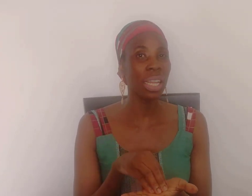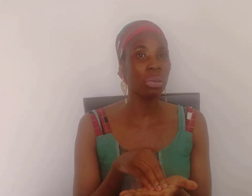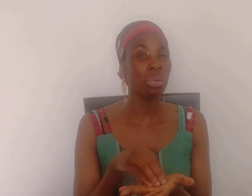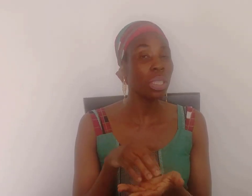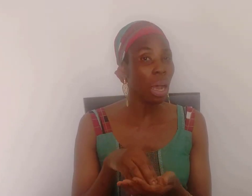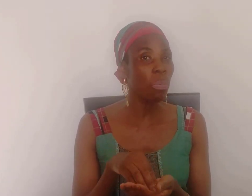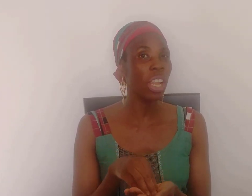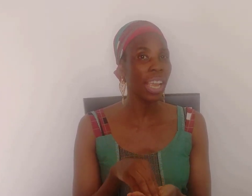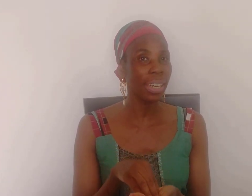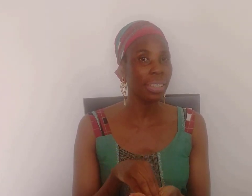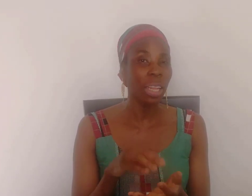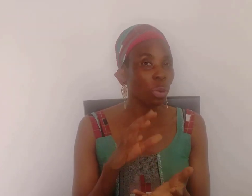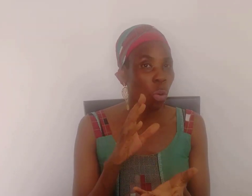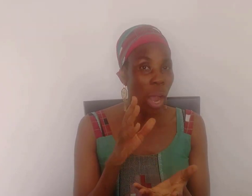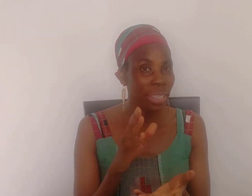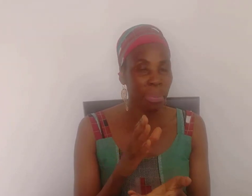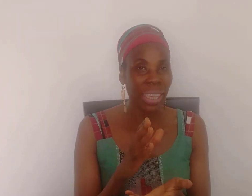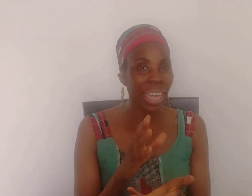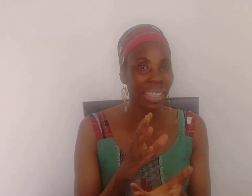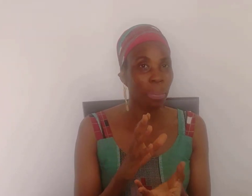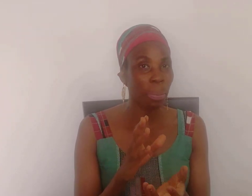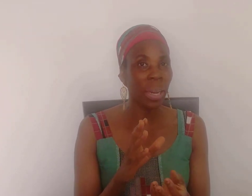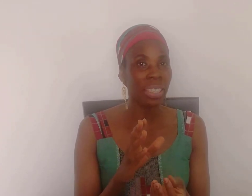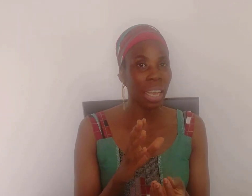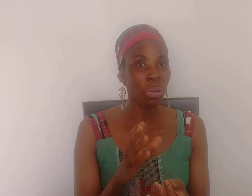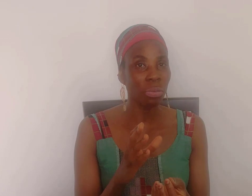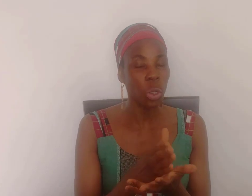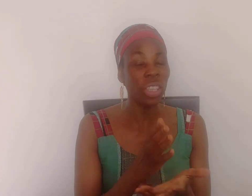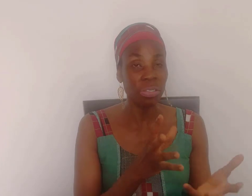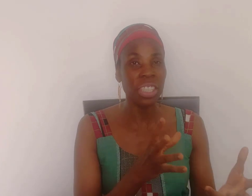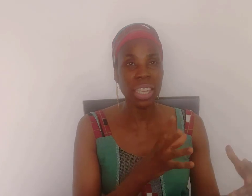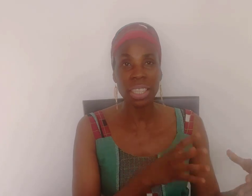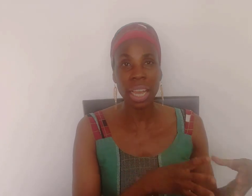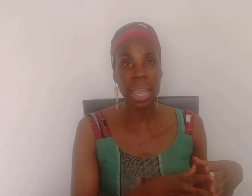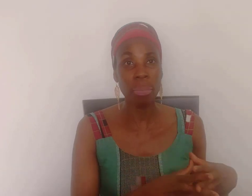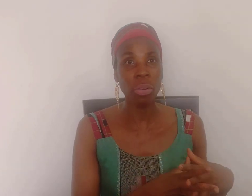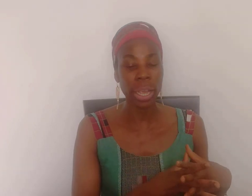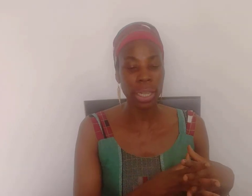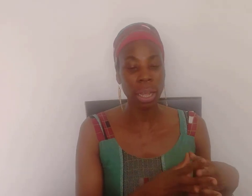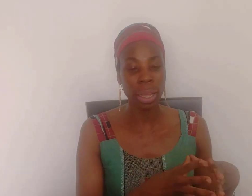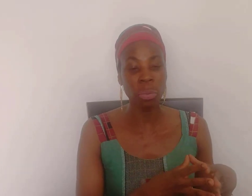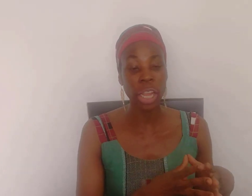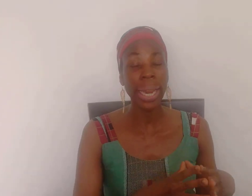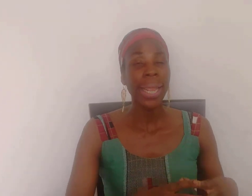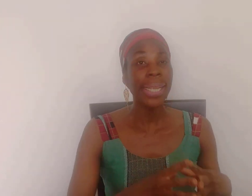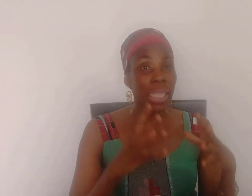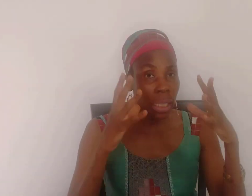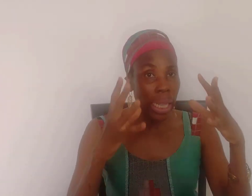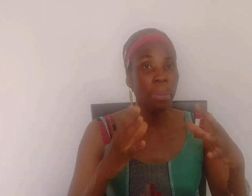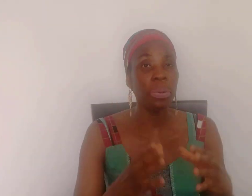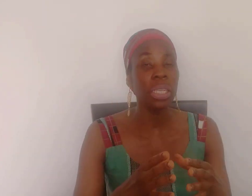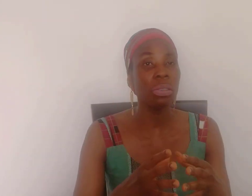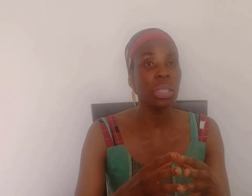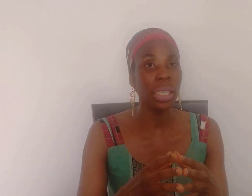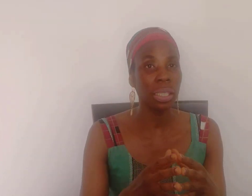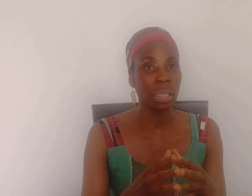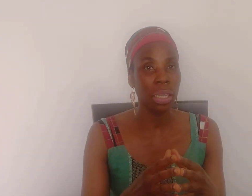49% são mulheres, tanto quase a metade da população com deficiência é da mulher. E 70%